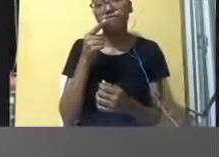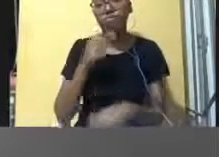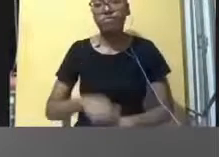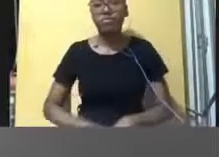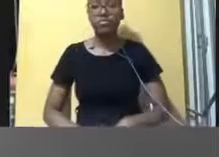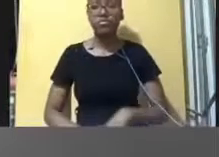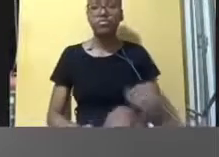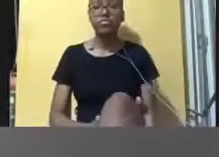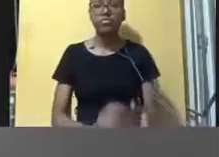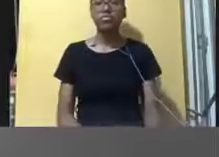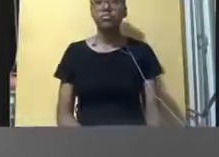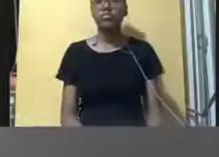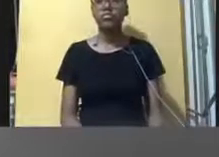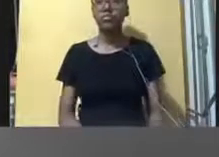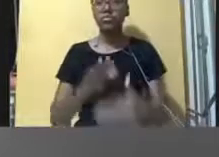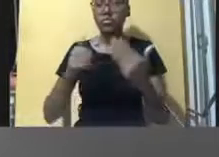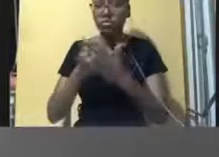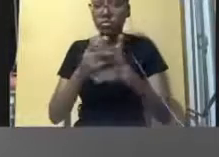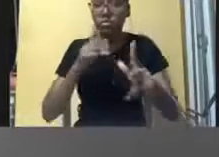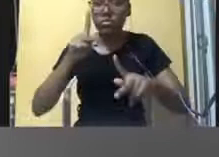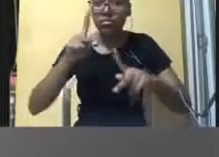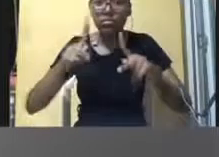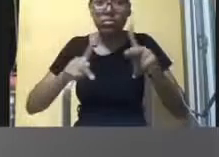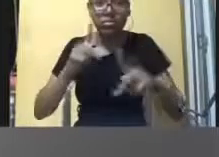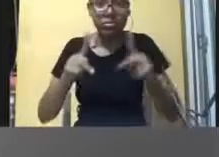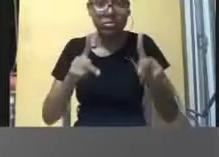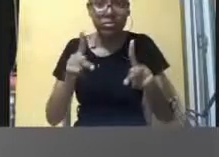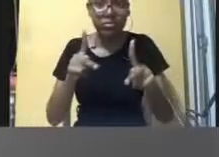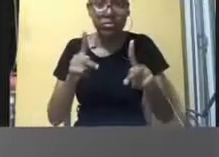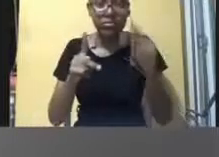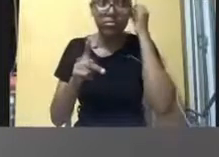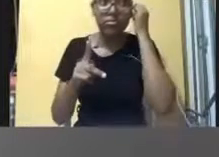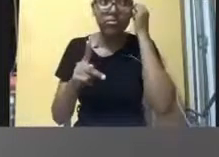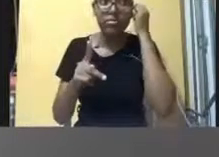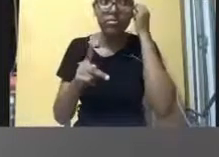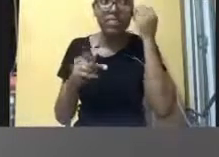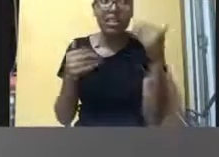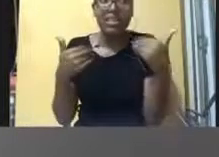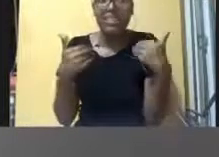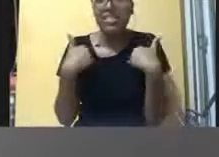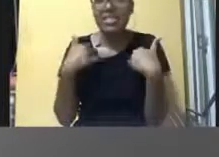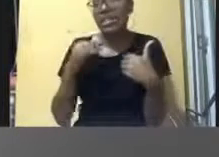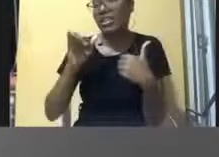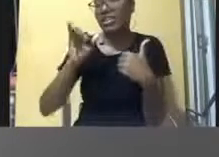Todas las personas son etnocéntricas, en cierta medida.